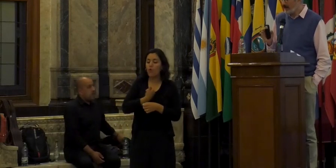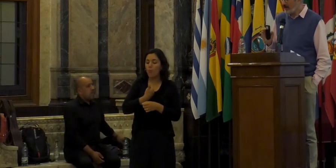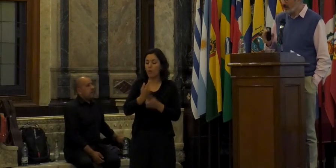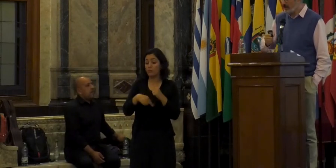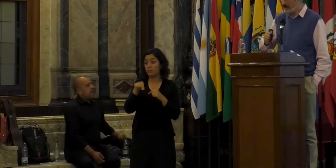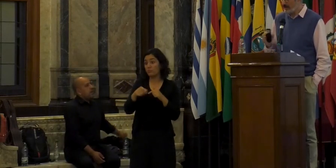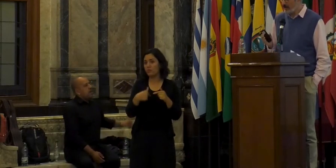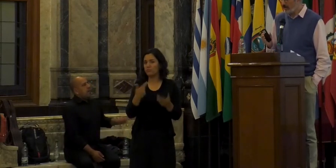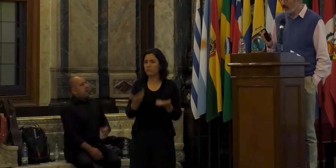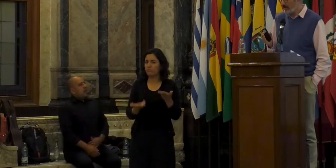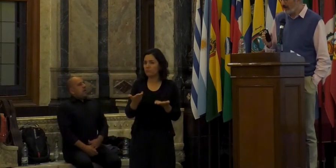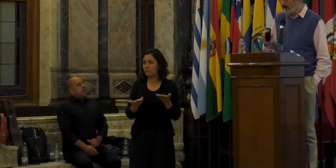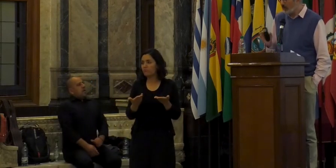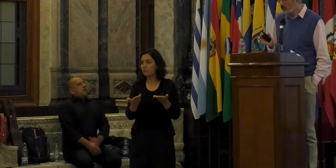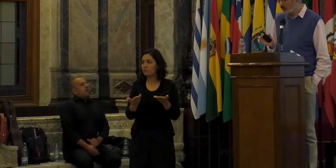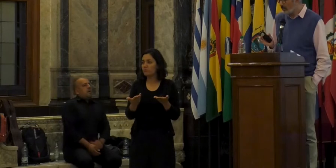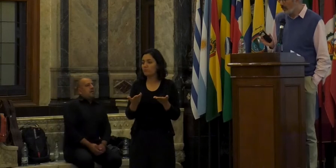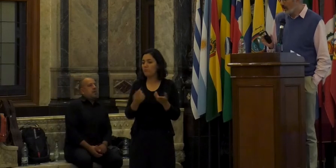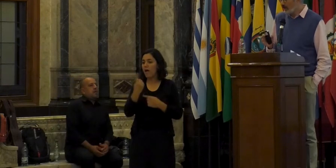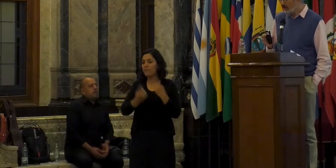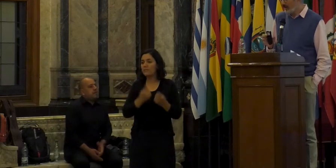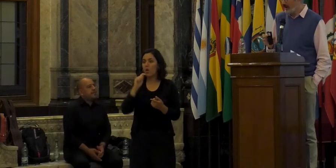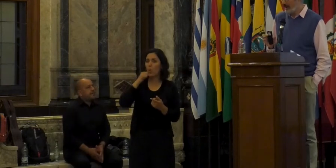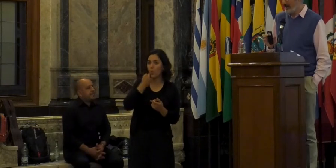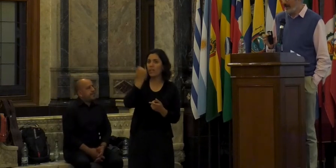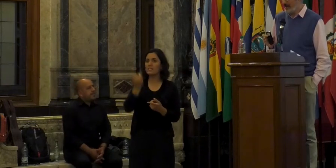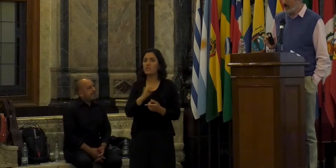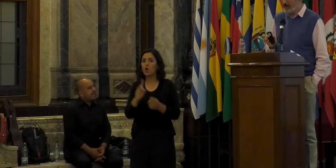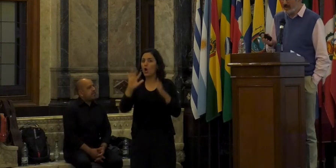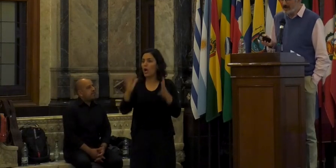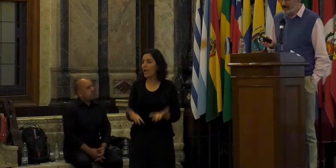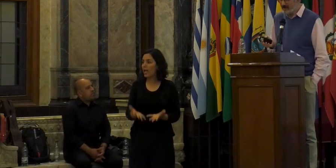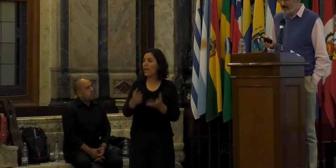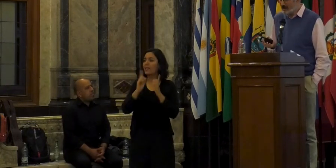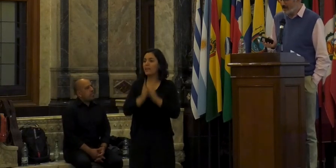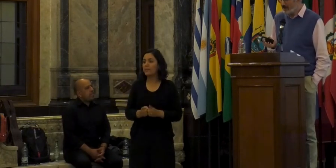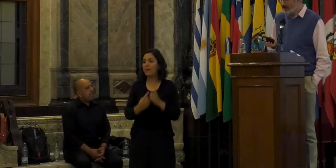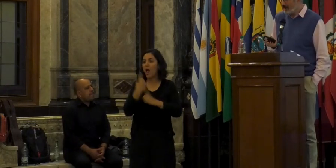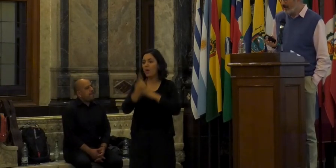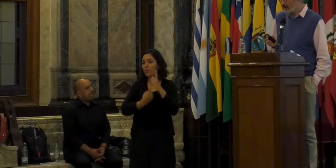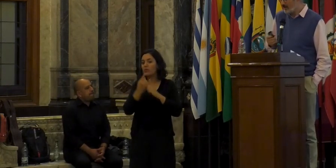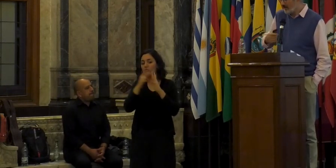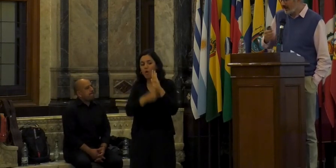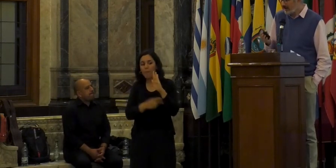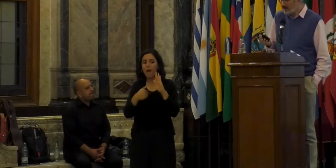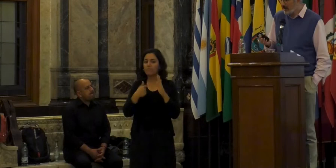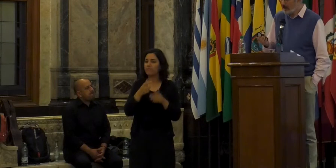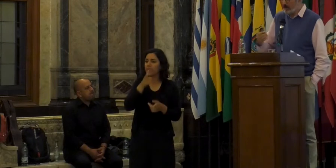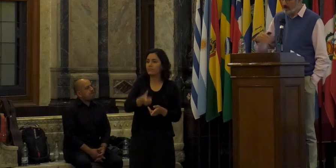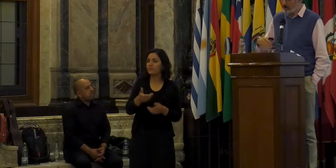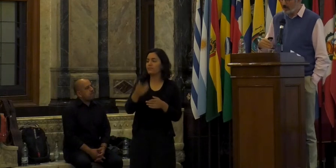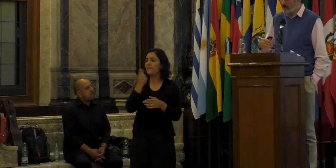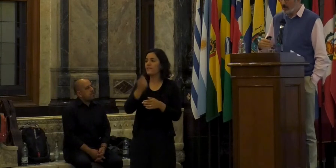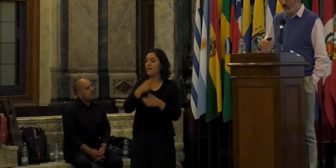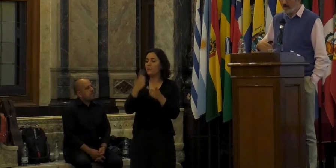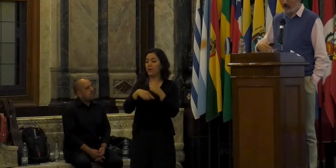ambivalente, son los mantenedores del mal gusto o de convenciones sin sentido, porque son refractarios al cambio,